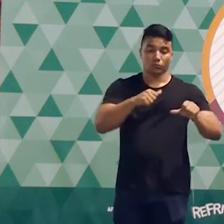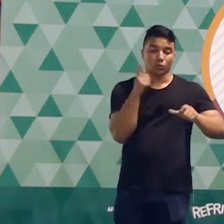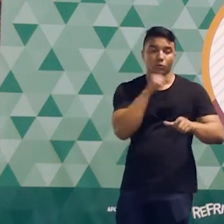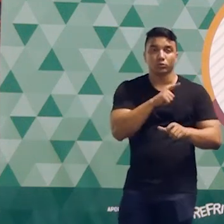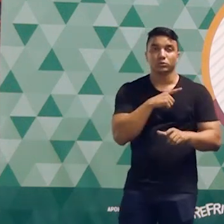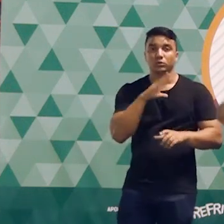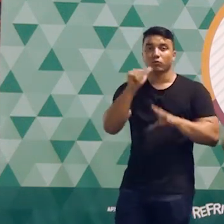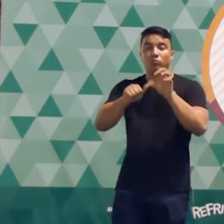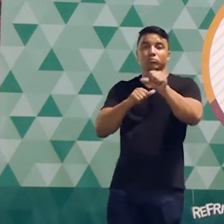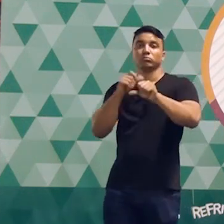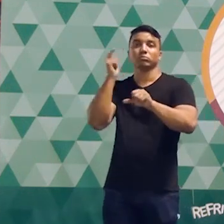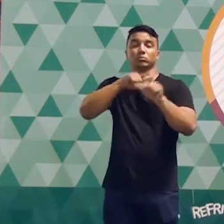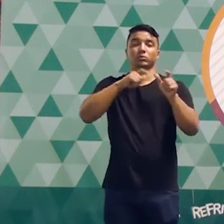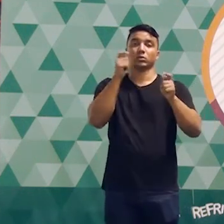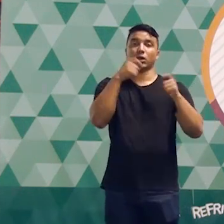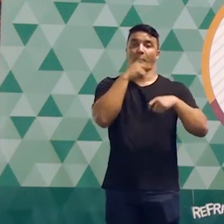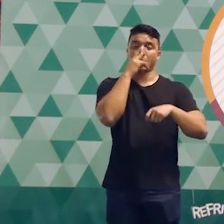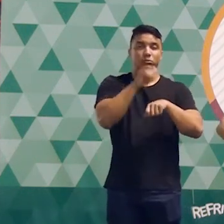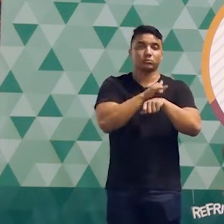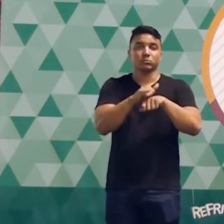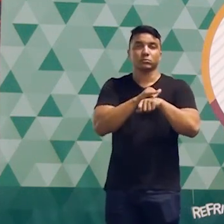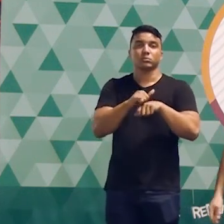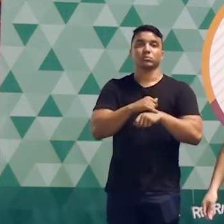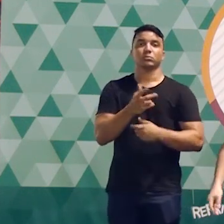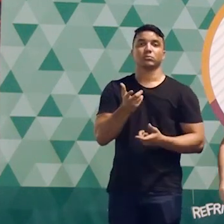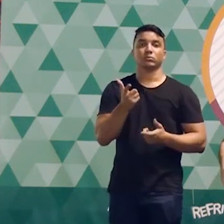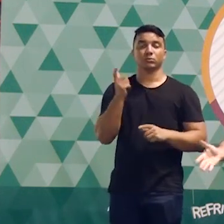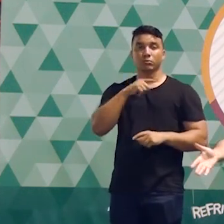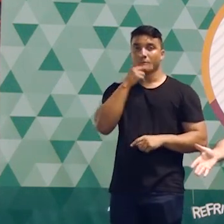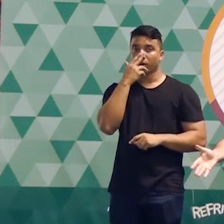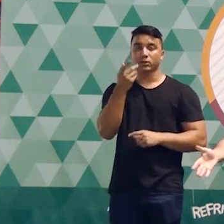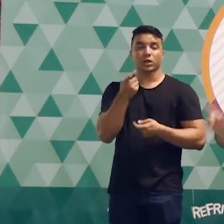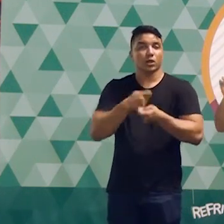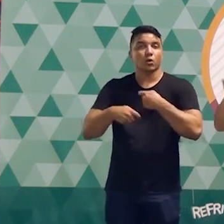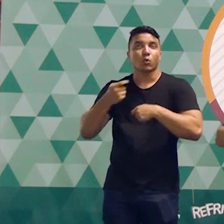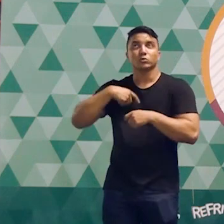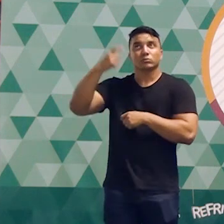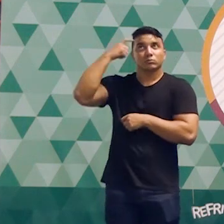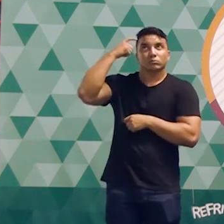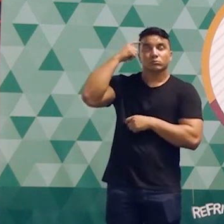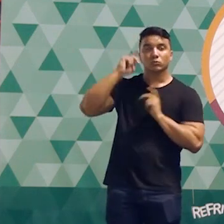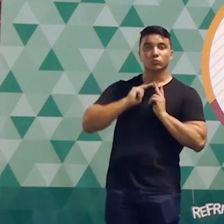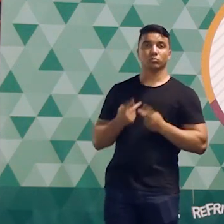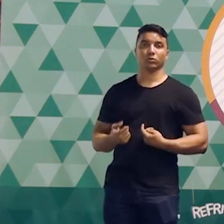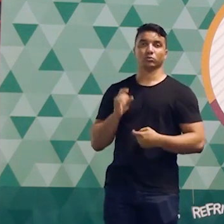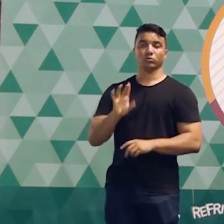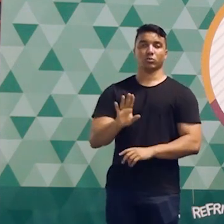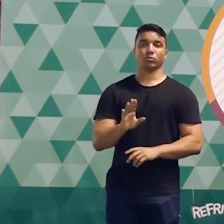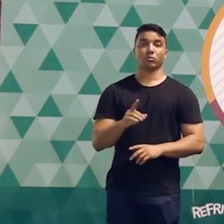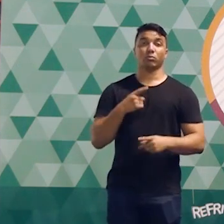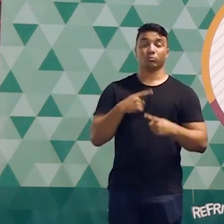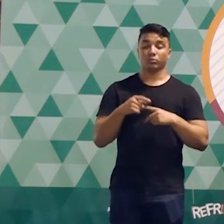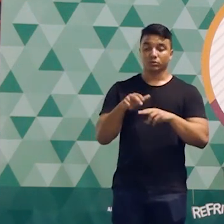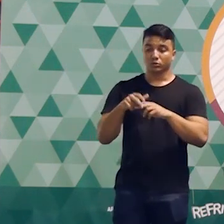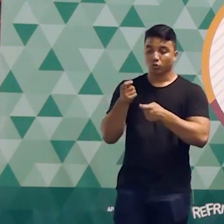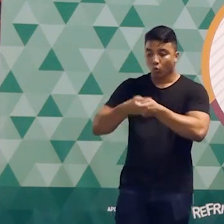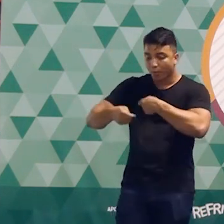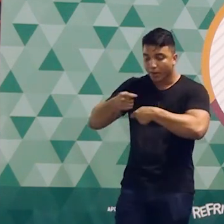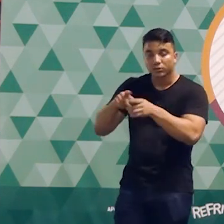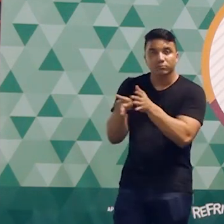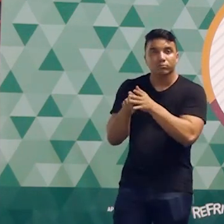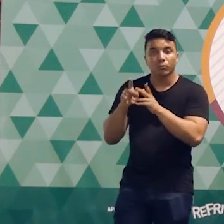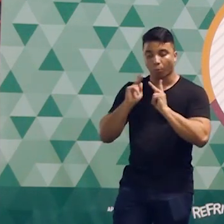arrumar, eu vou acular, eu dou um jeito, leve 5 latinhas por um preço menor, entendeu? Isso só quem faz é o ser humano. Por isso que comércio é coisa pra